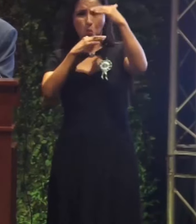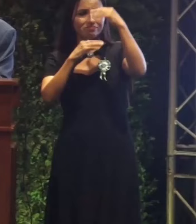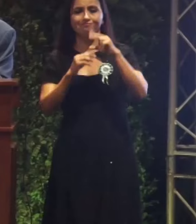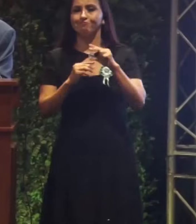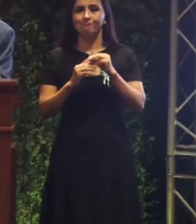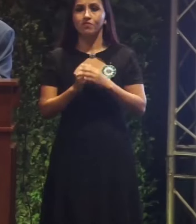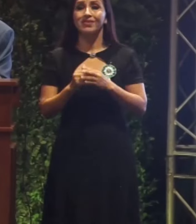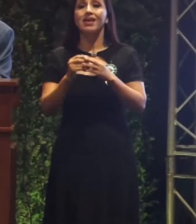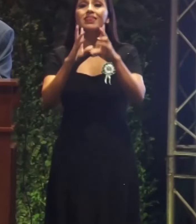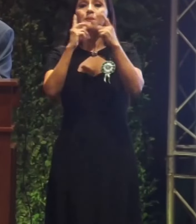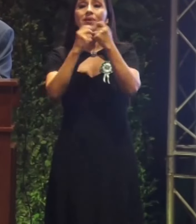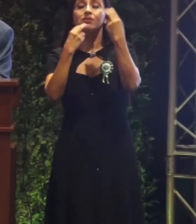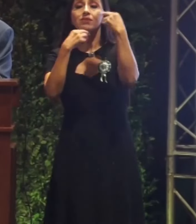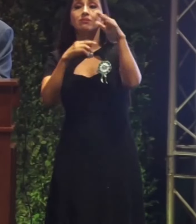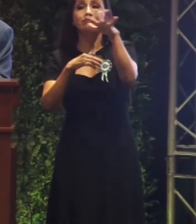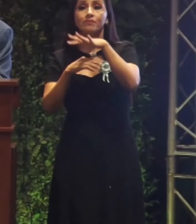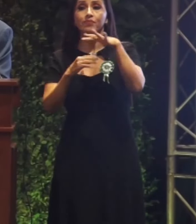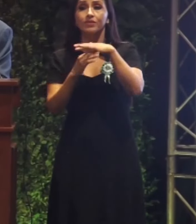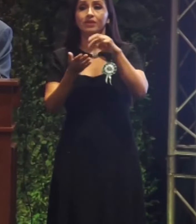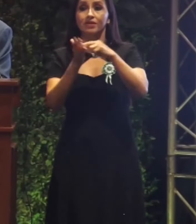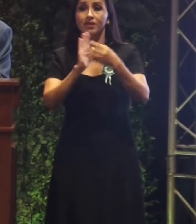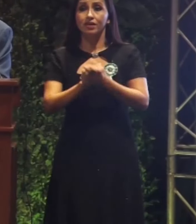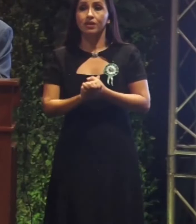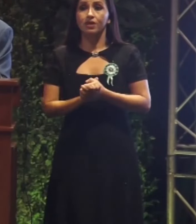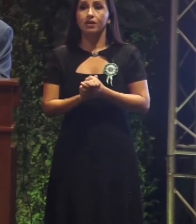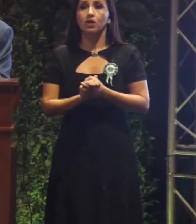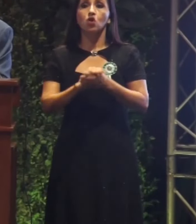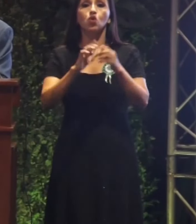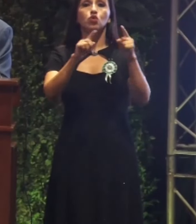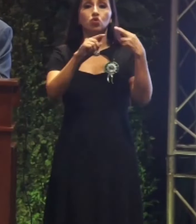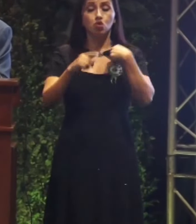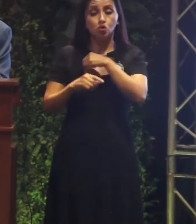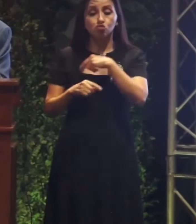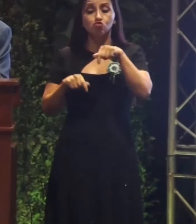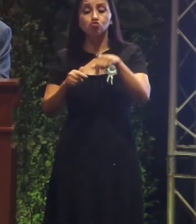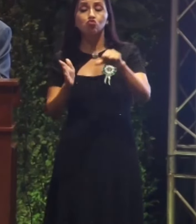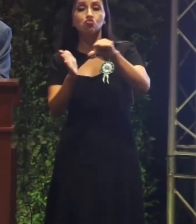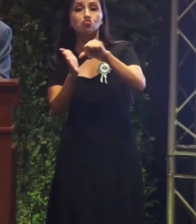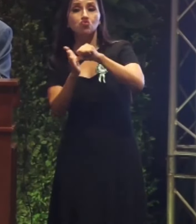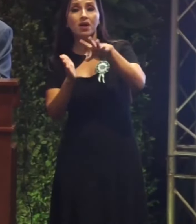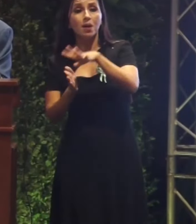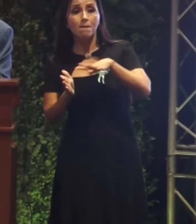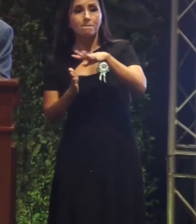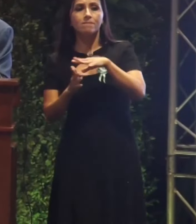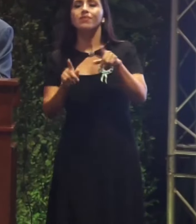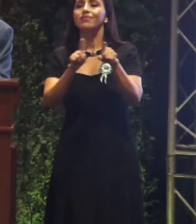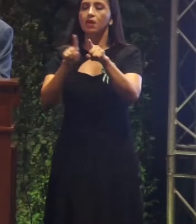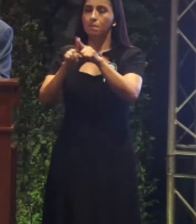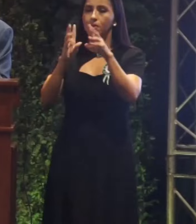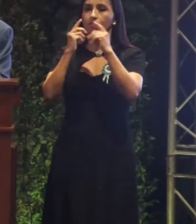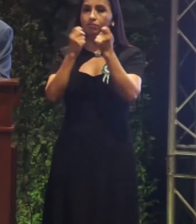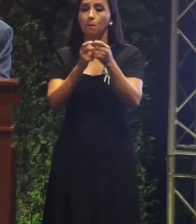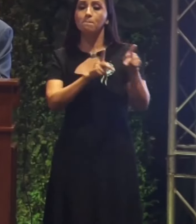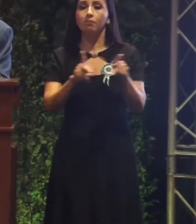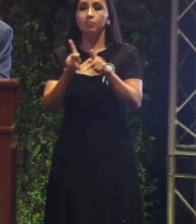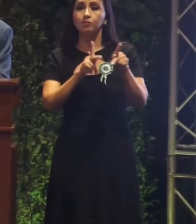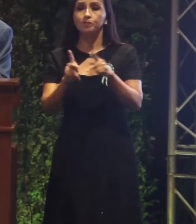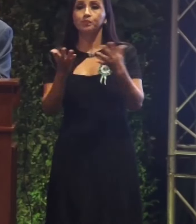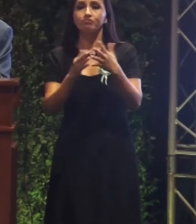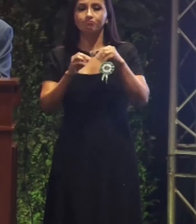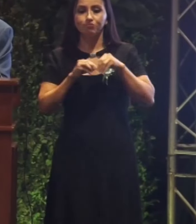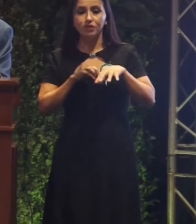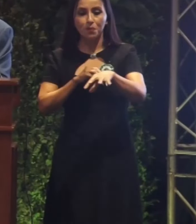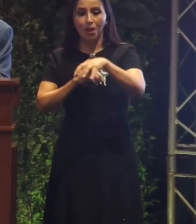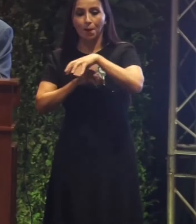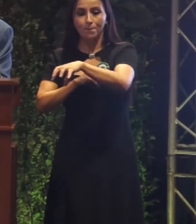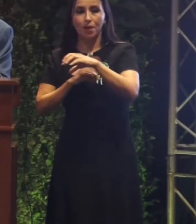A nivel departamental, porque los capitalinos somos departamentos también, los planes están en la